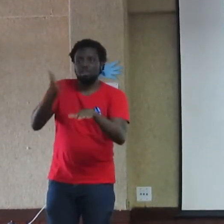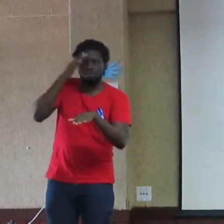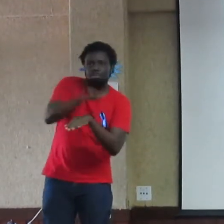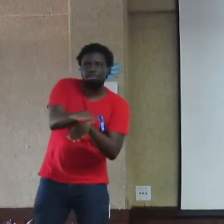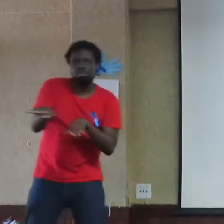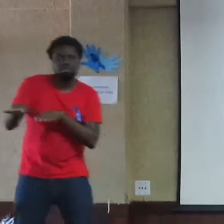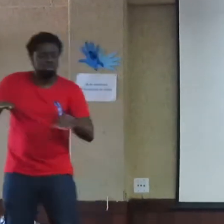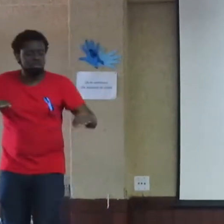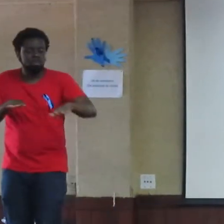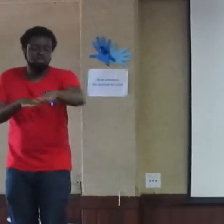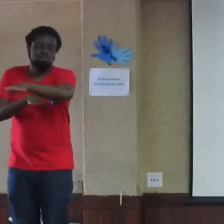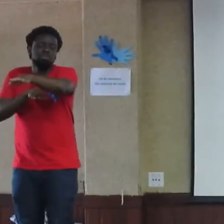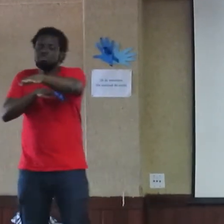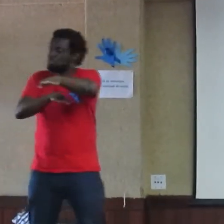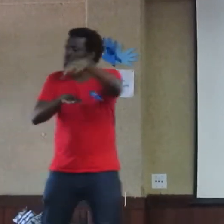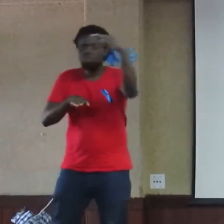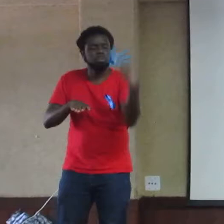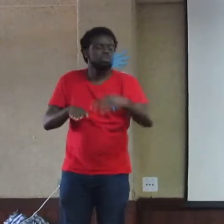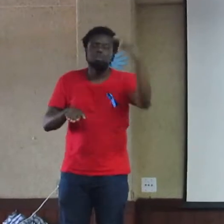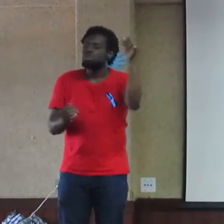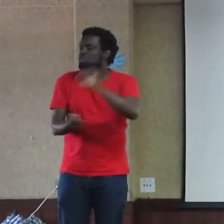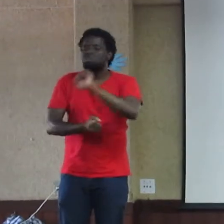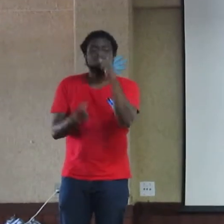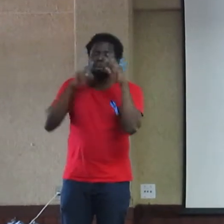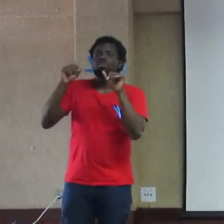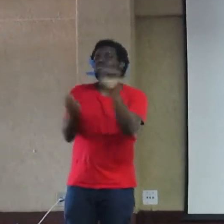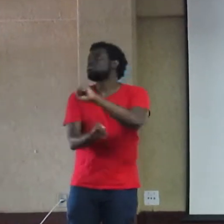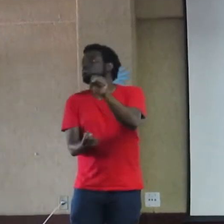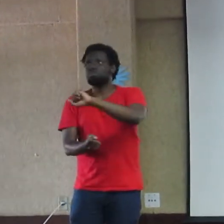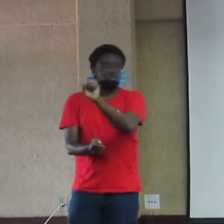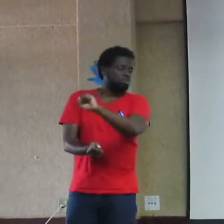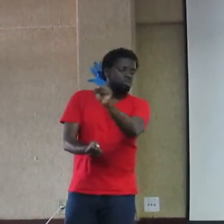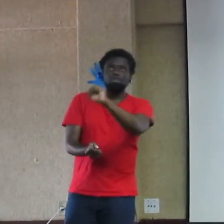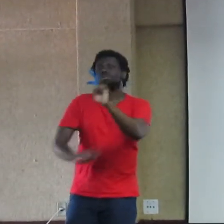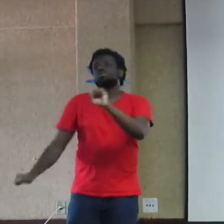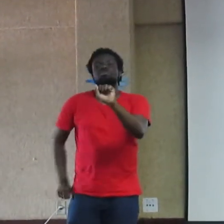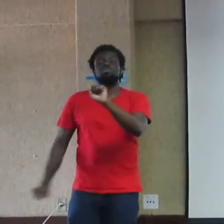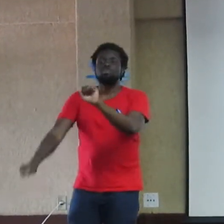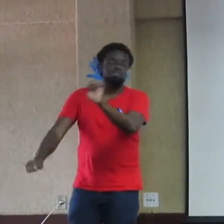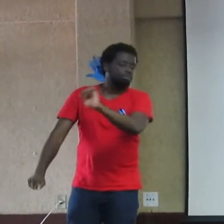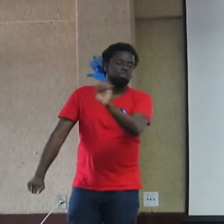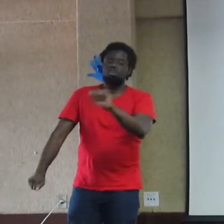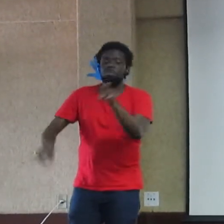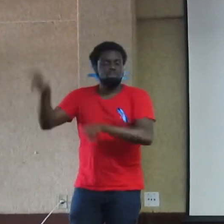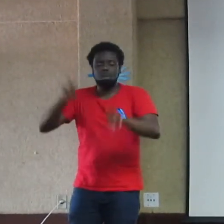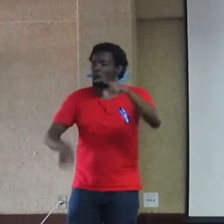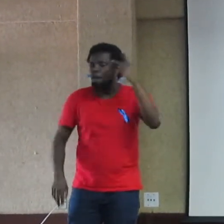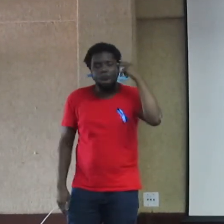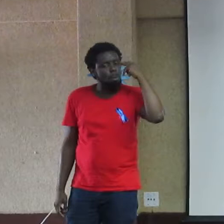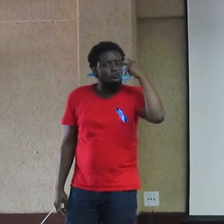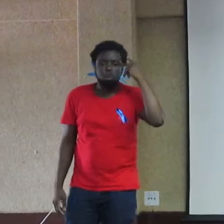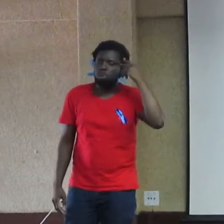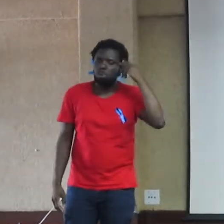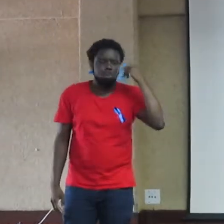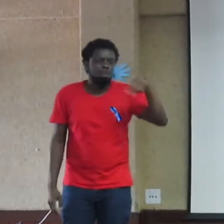de setas servem para isso. Quando ele vê uma sinalização, ele sabe que o carro vai ultrapassar. E aí ele